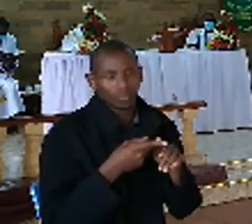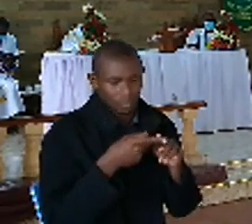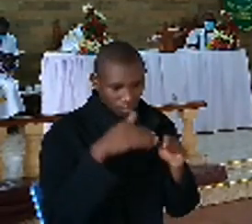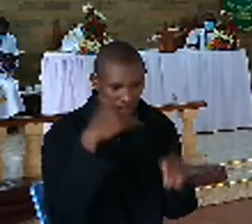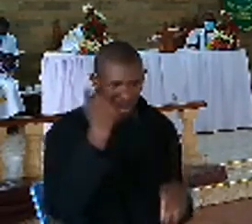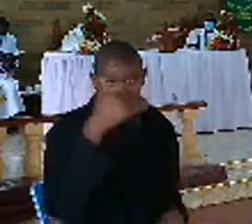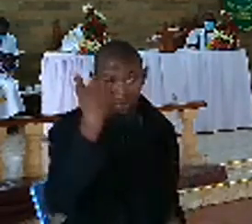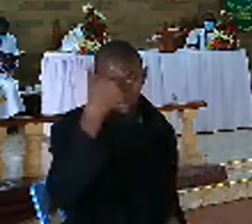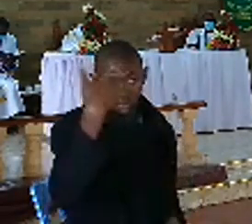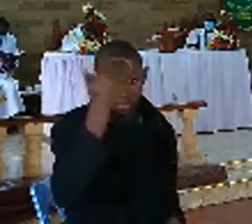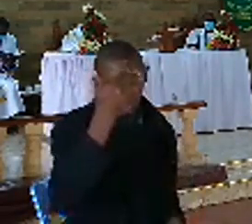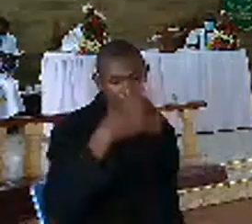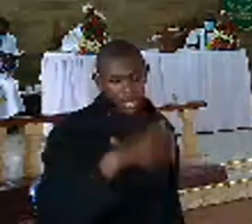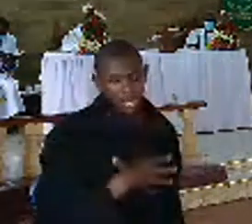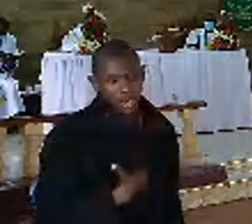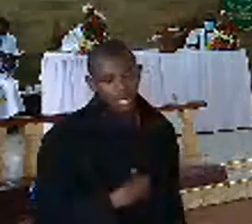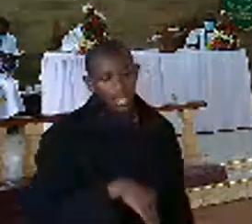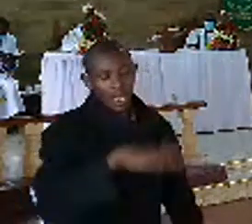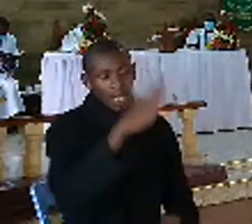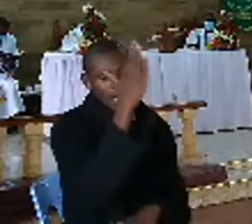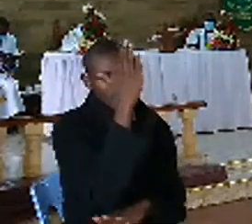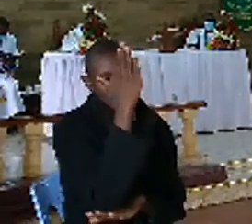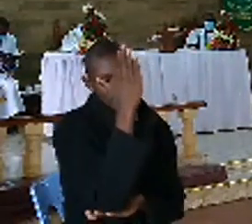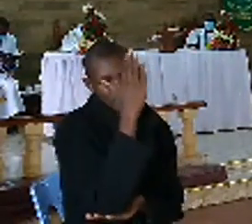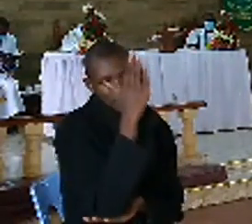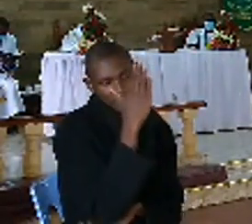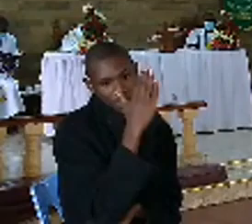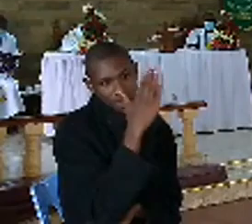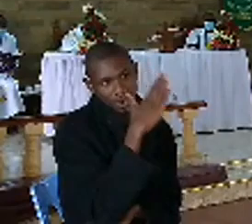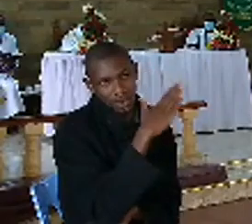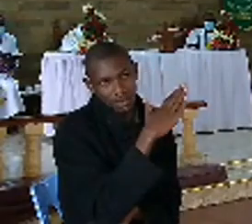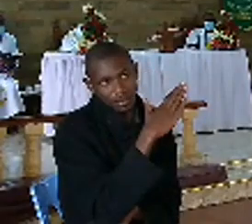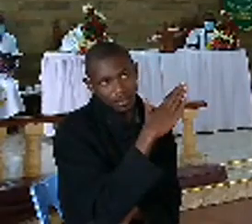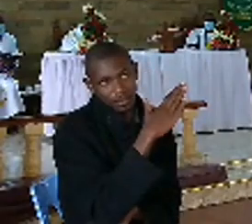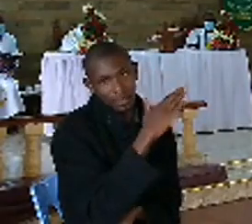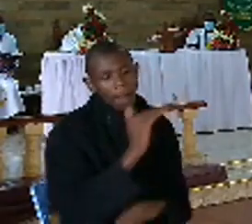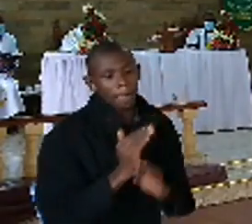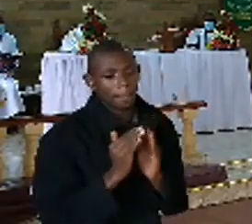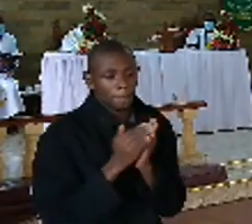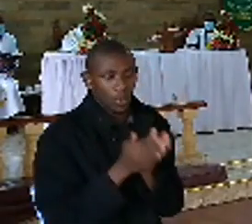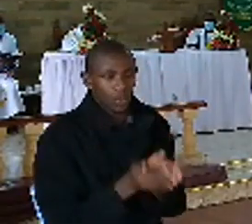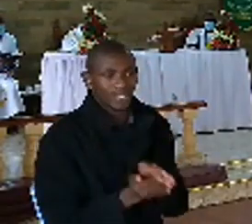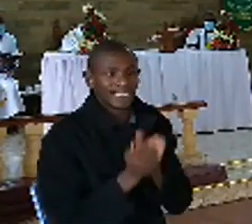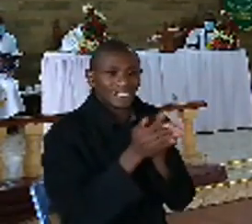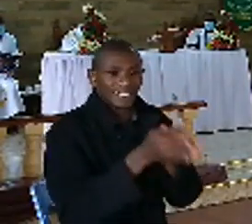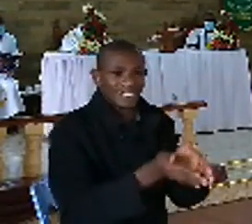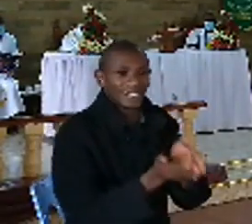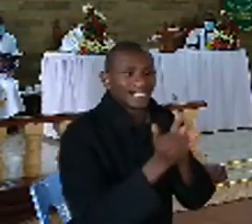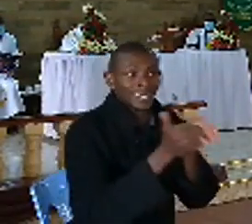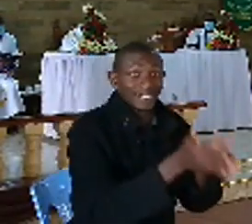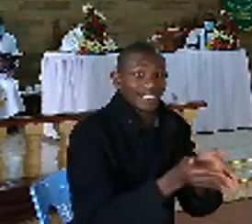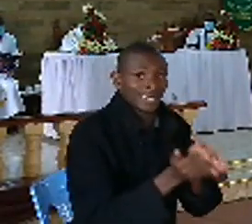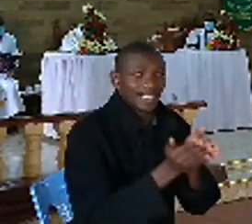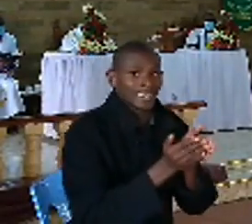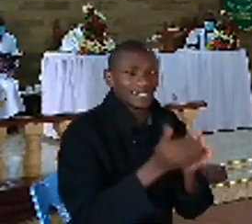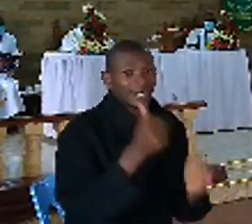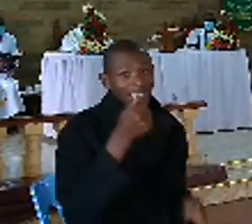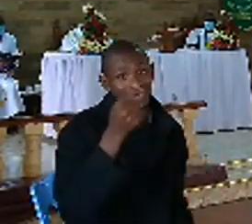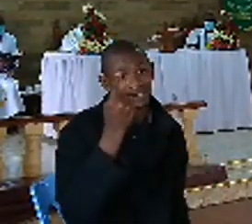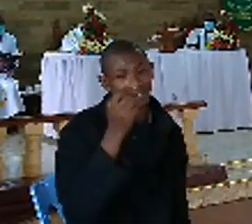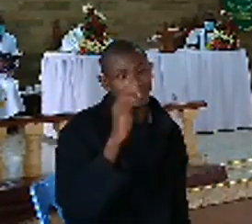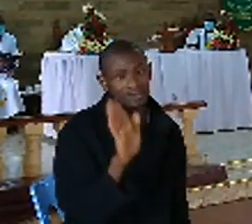huaine oge kinya malika fuyale ilia gatagate. Nake ale